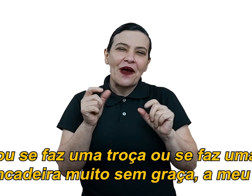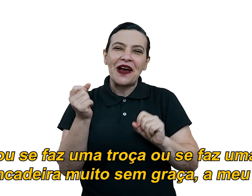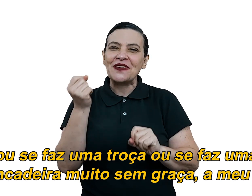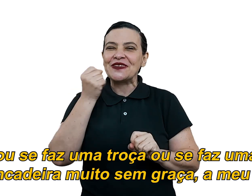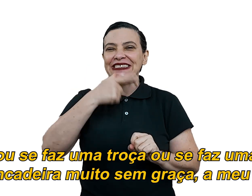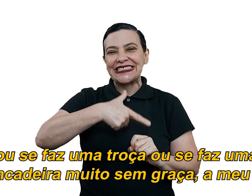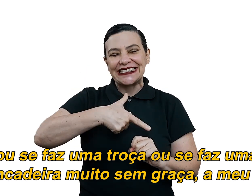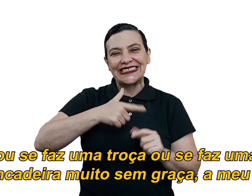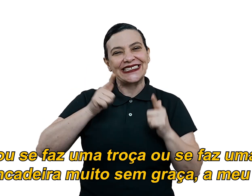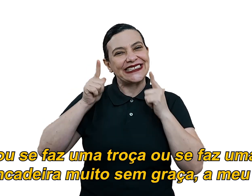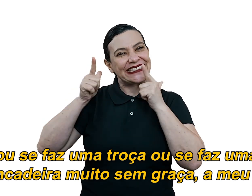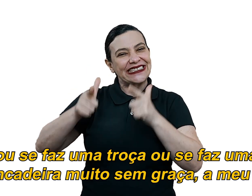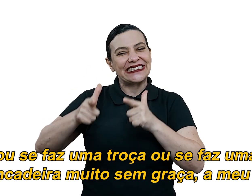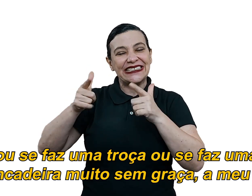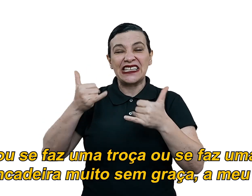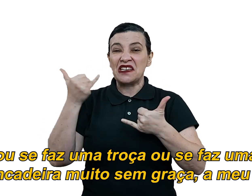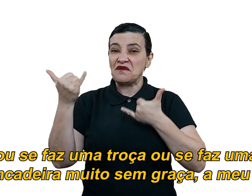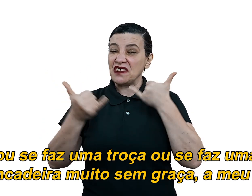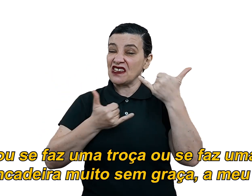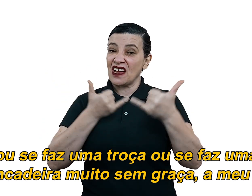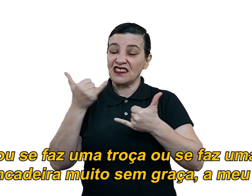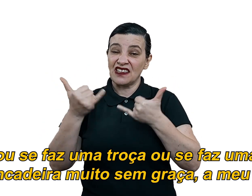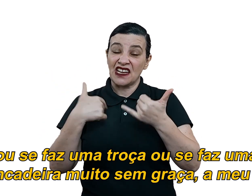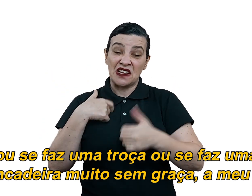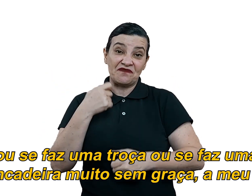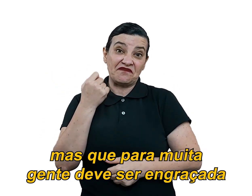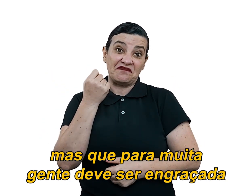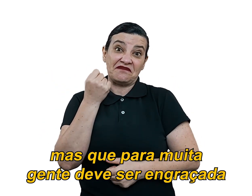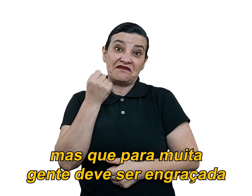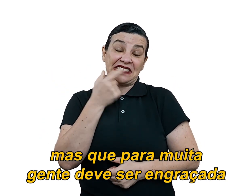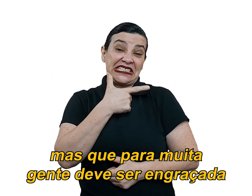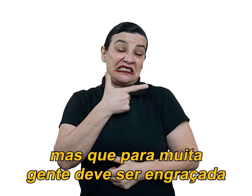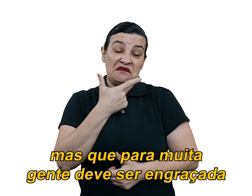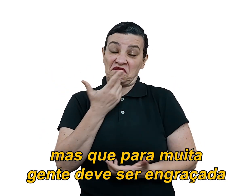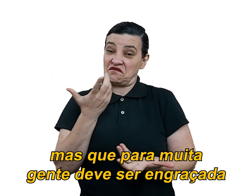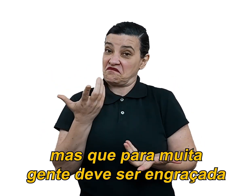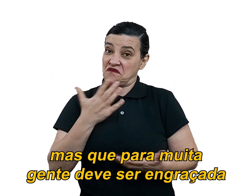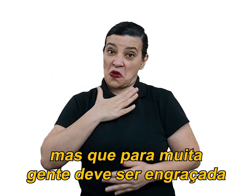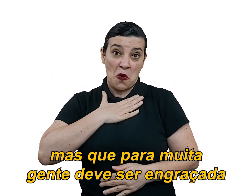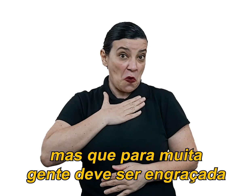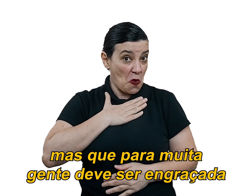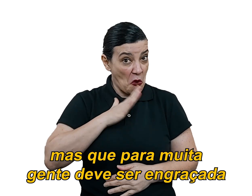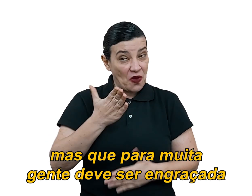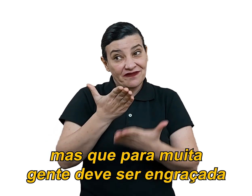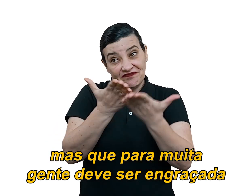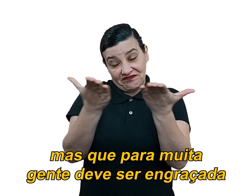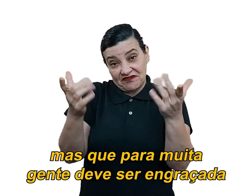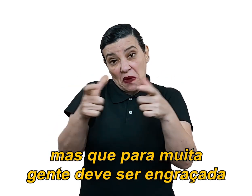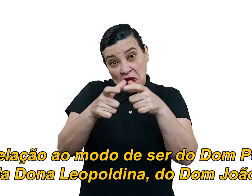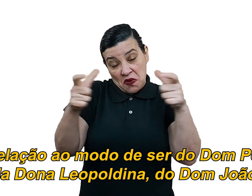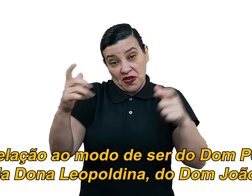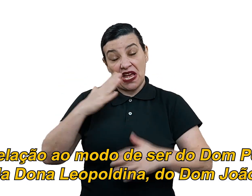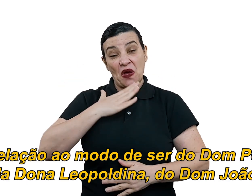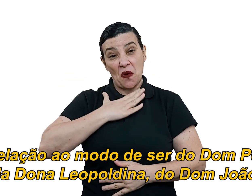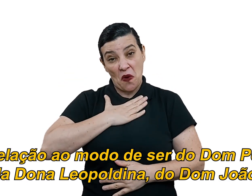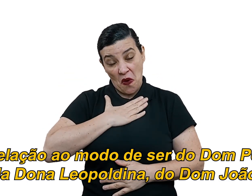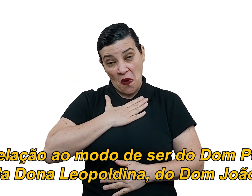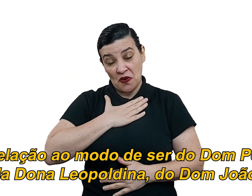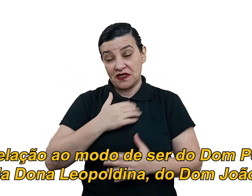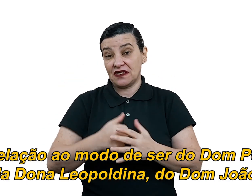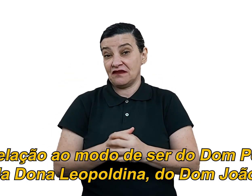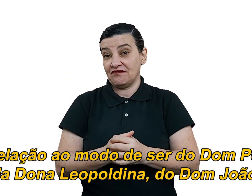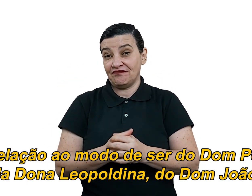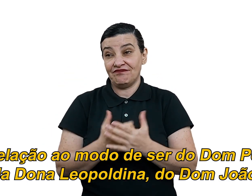Ou se faz uma brincadeira muito sem graça, a meu ver, mas que para muita gente deve ser engraçada em